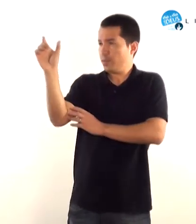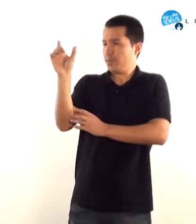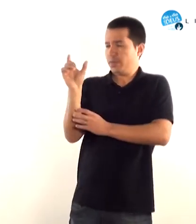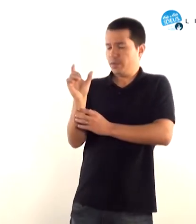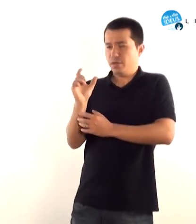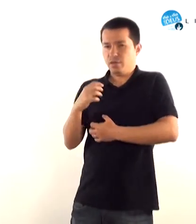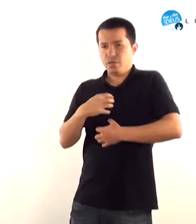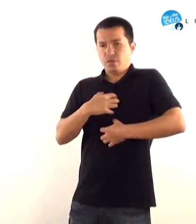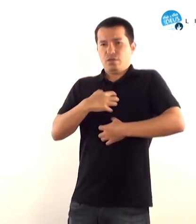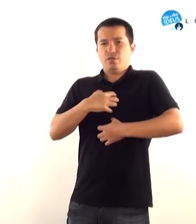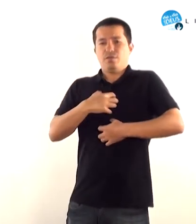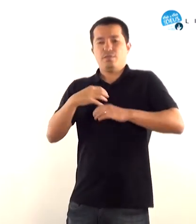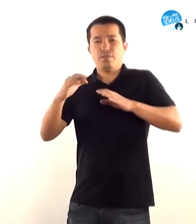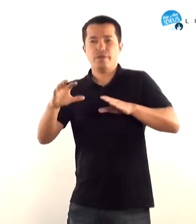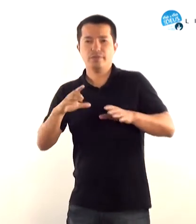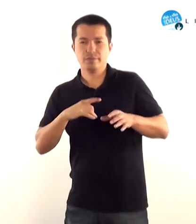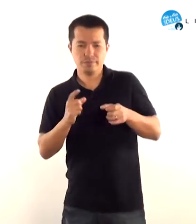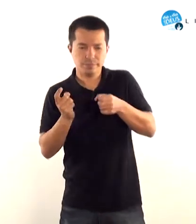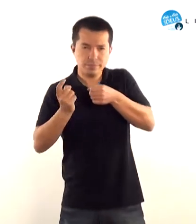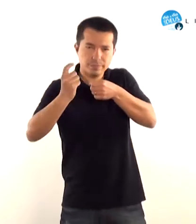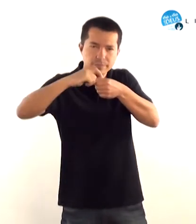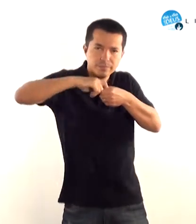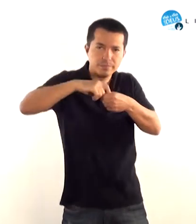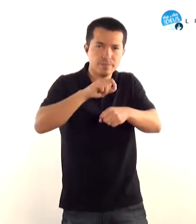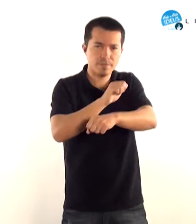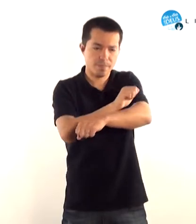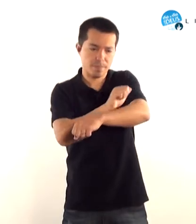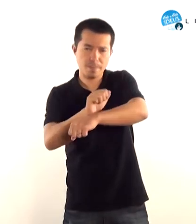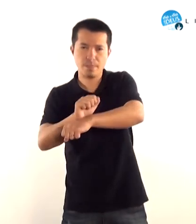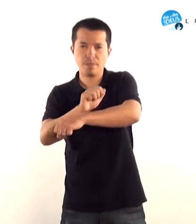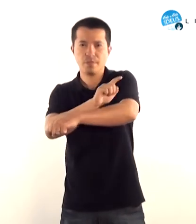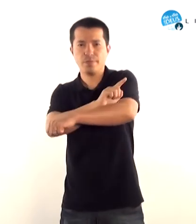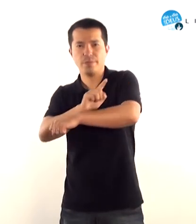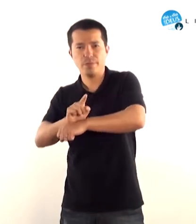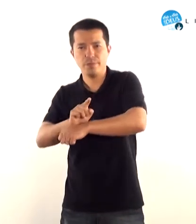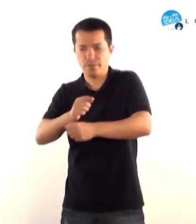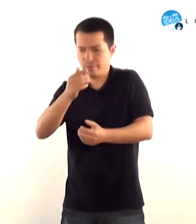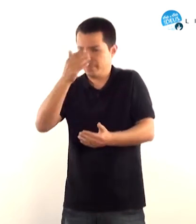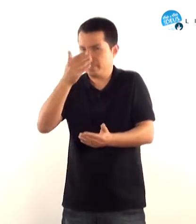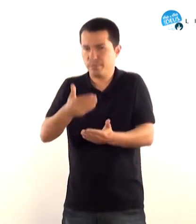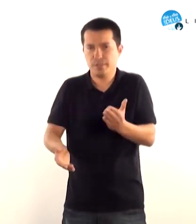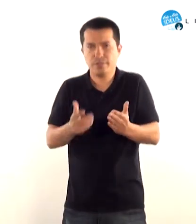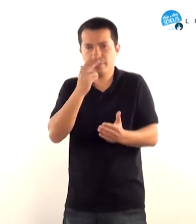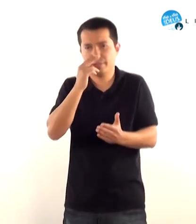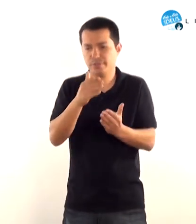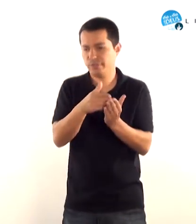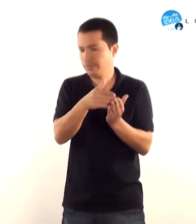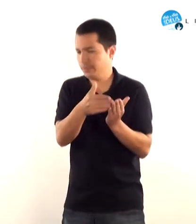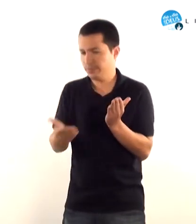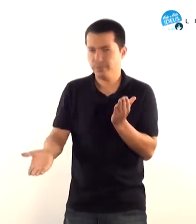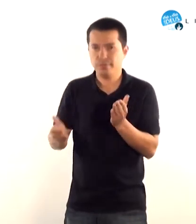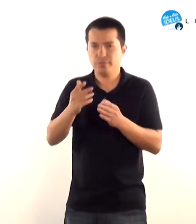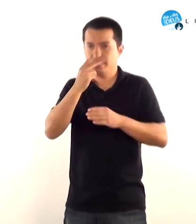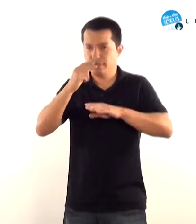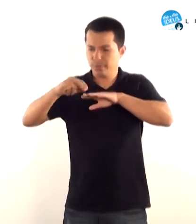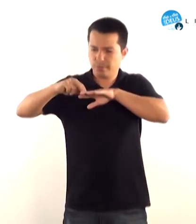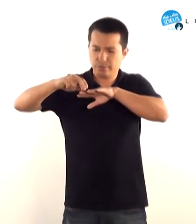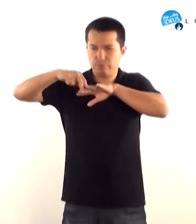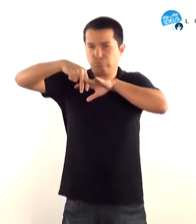palavra de Deus, mas ele estava tão envolvido com o sistema de valor desse mundo que ele tinha